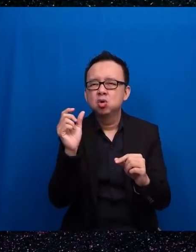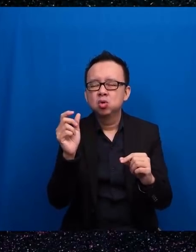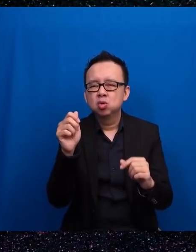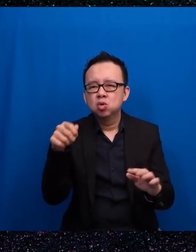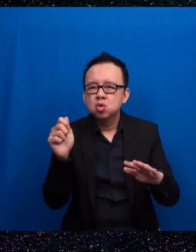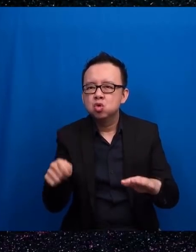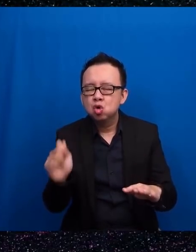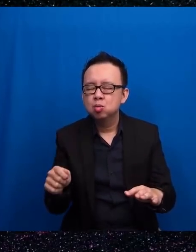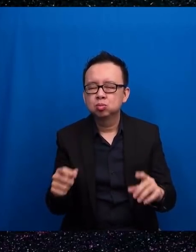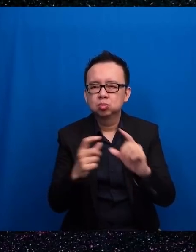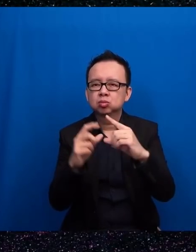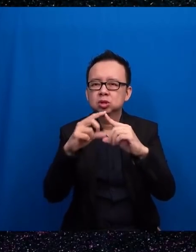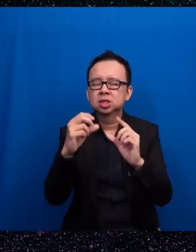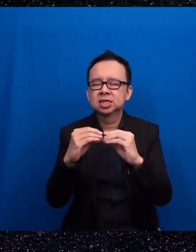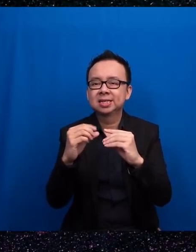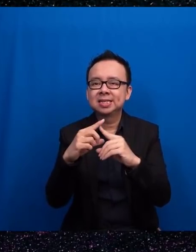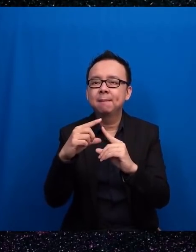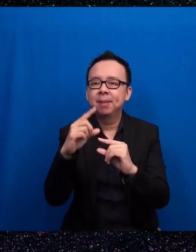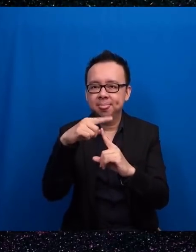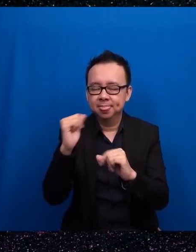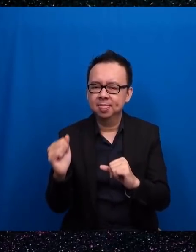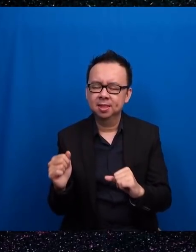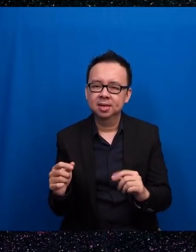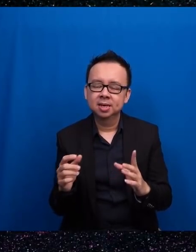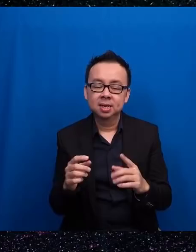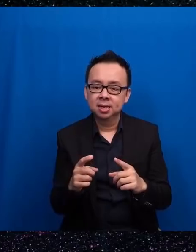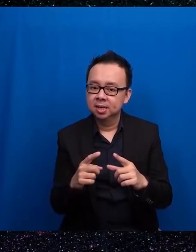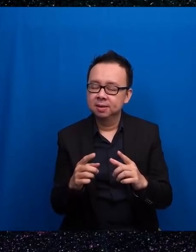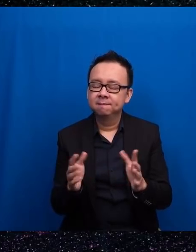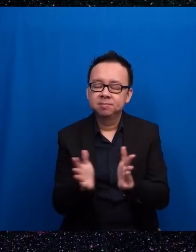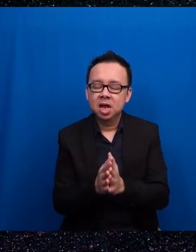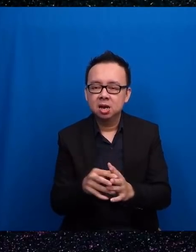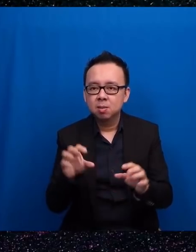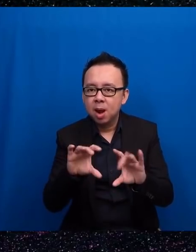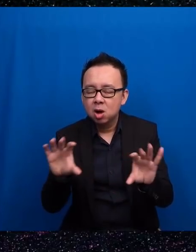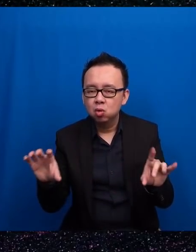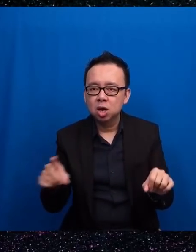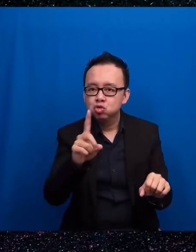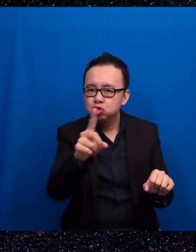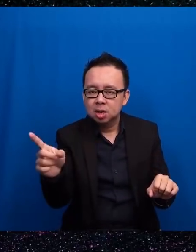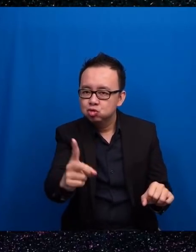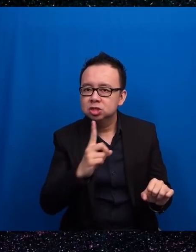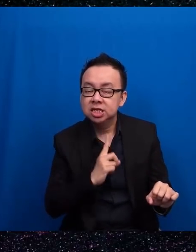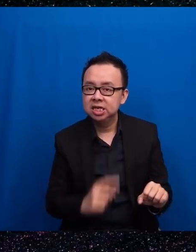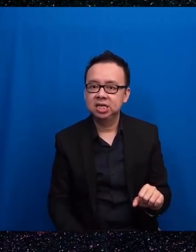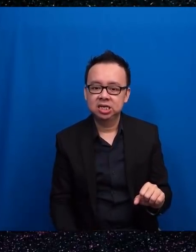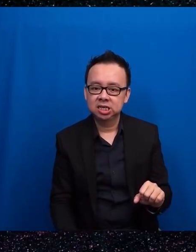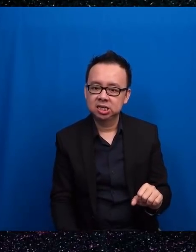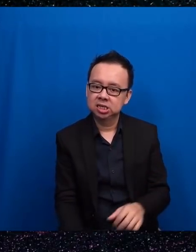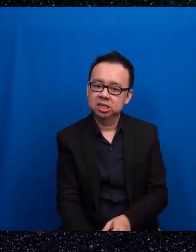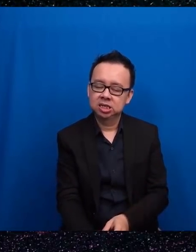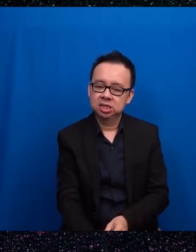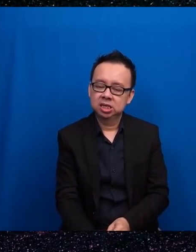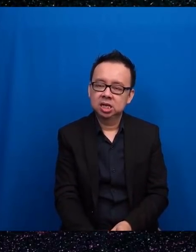Apabila engkau tidak menginjak hukum Sabat dan tidak melakukan urusanmu sendiri pada hari kudusku, maka engkau akan menyebutkan hari Sabat,